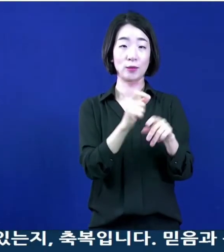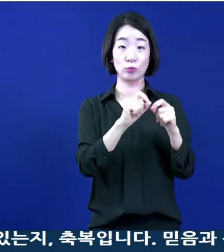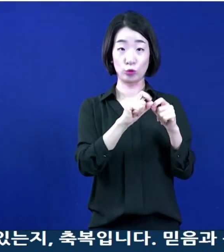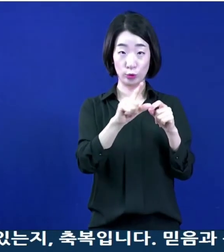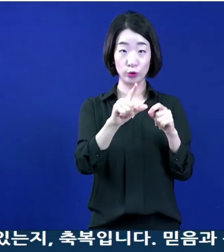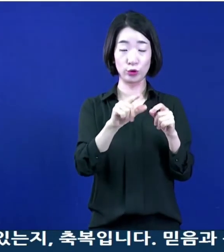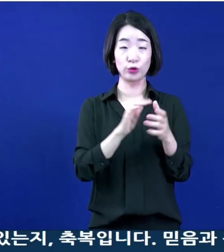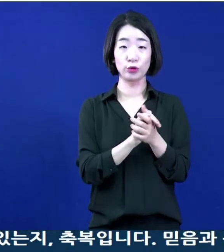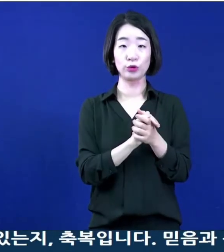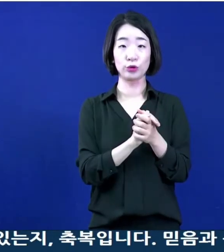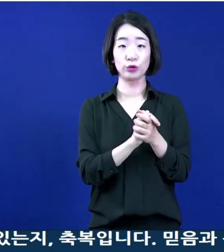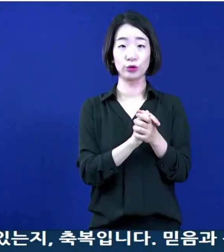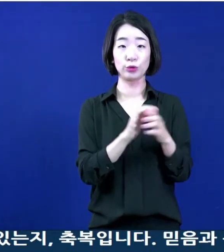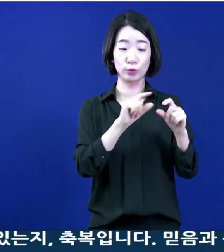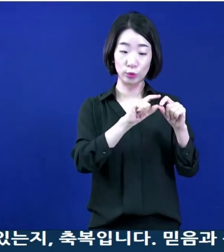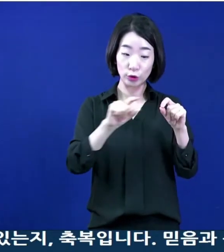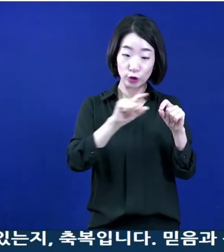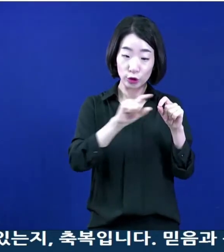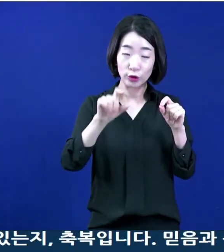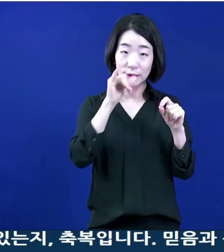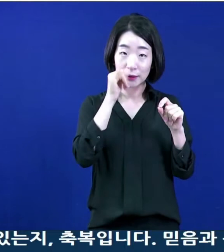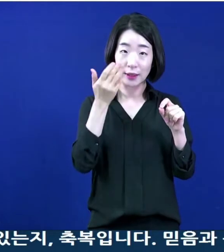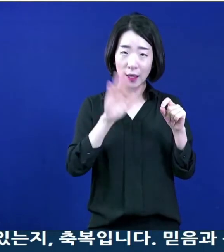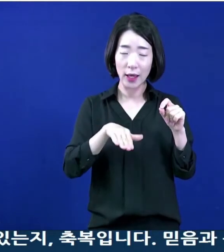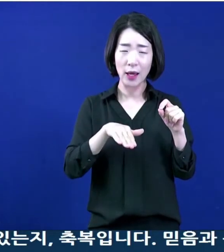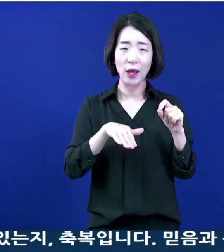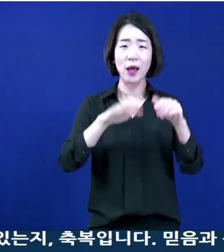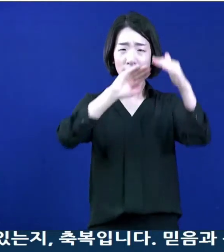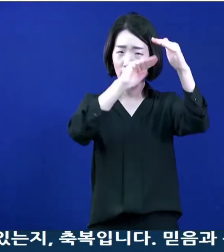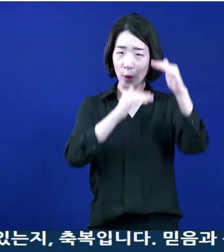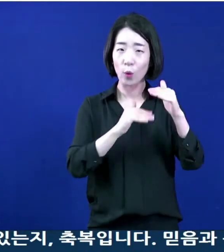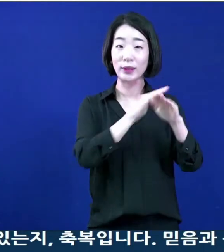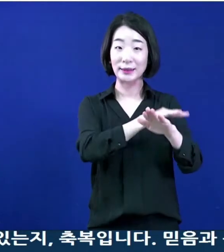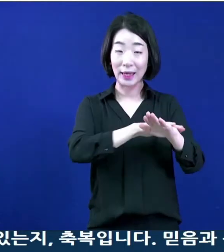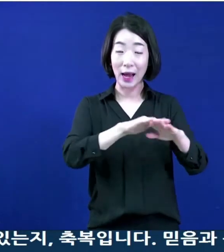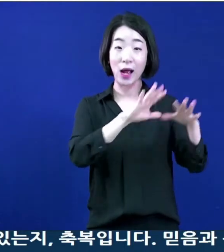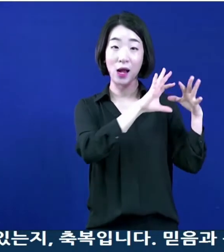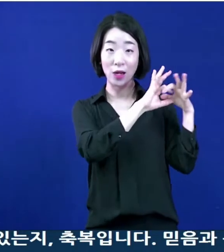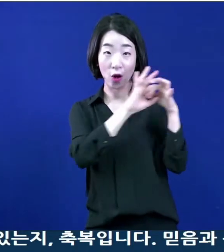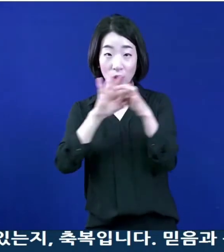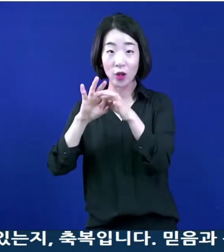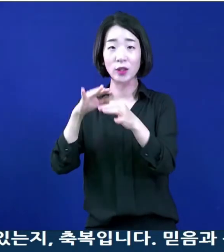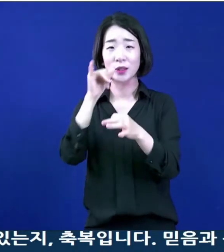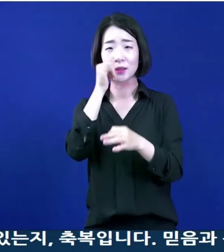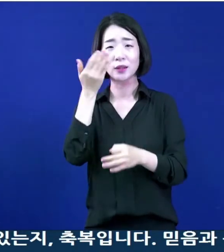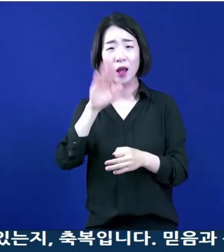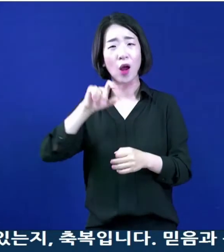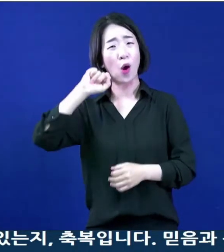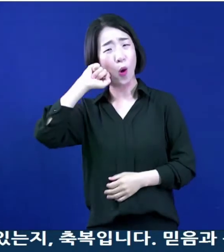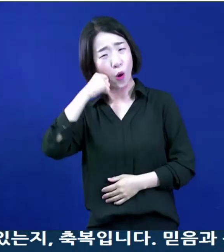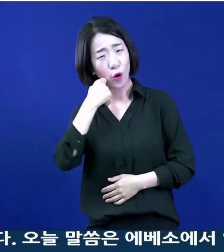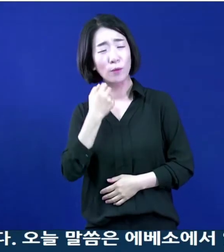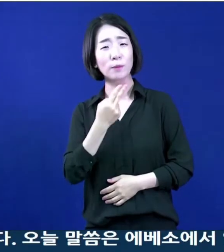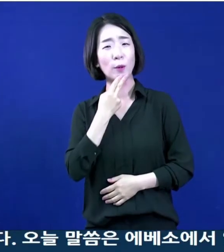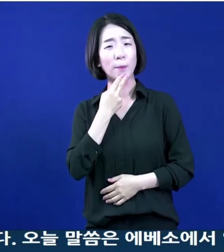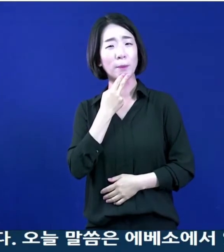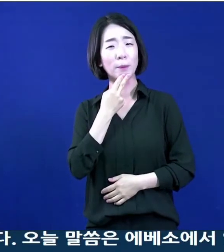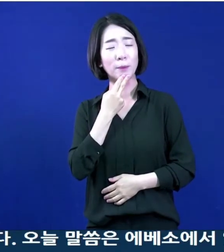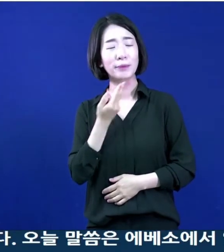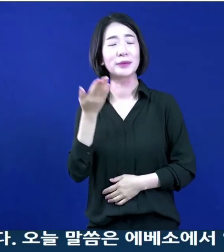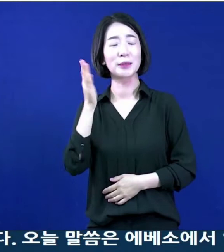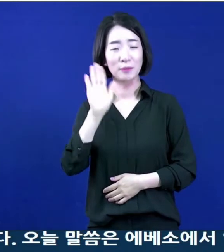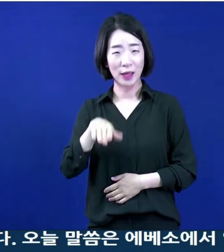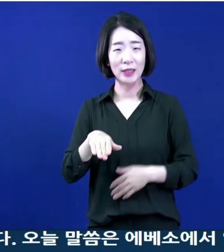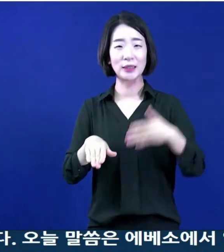절이었는데 내용이 다 필요하고 또 내용이 잘 연결되는 얘기들이라 읽는데 어려움이 없어서 20절을 같이 한번